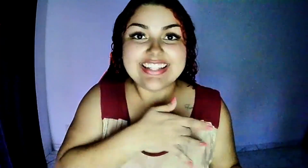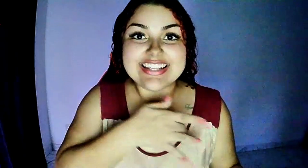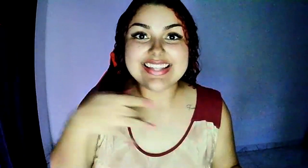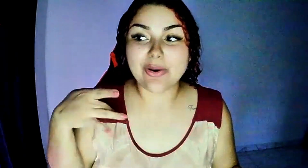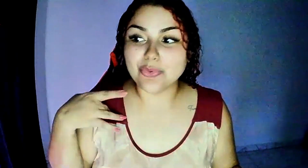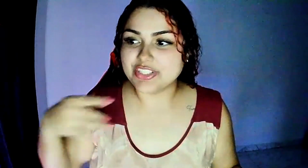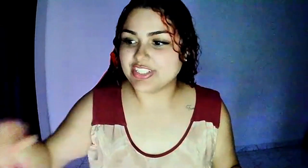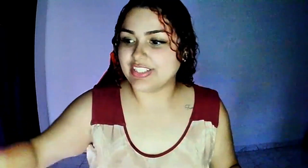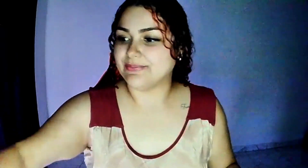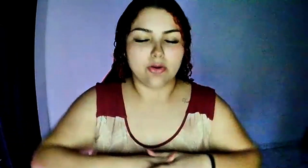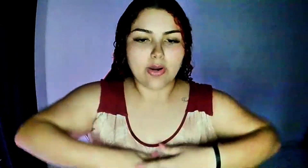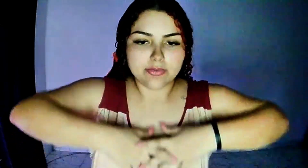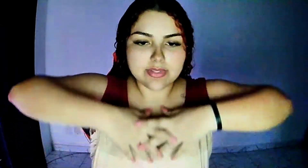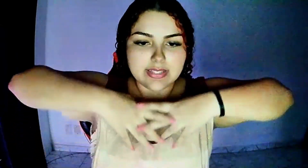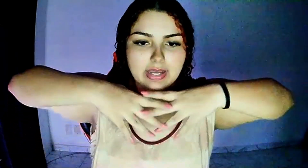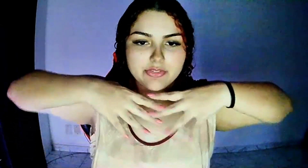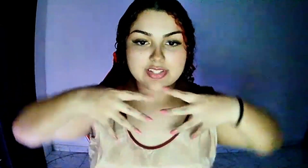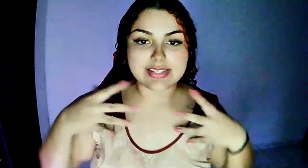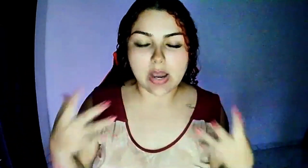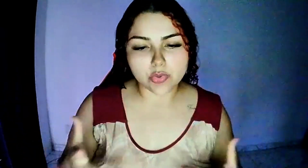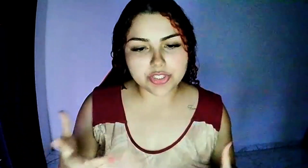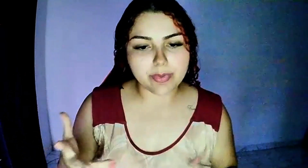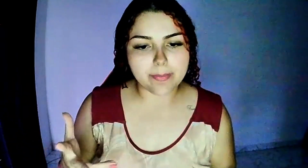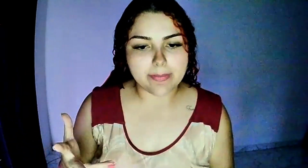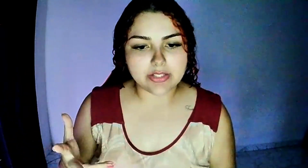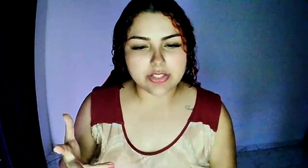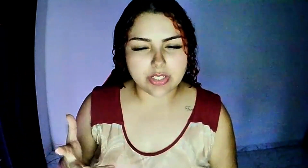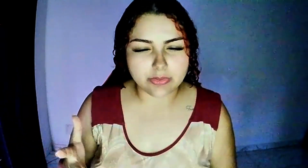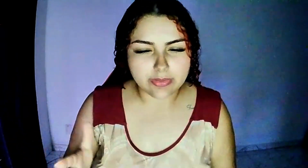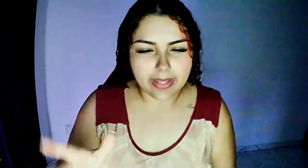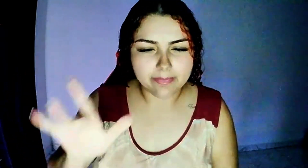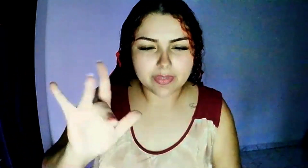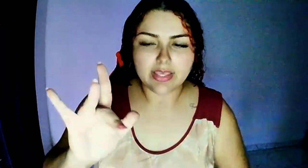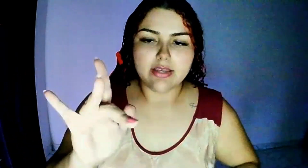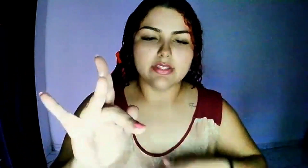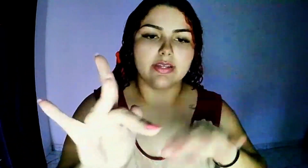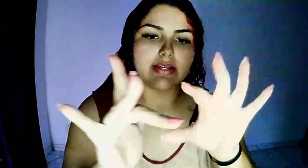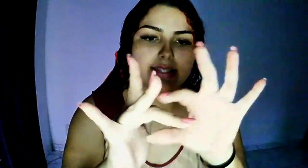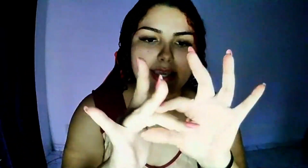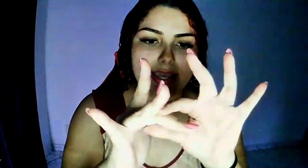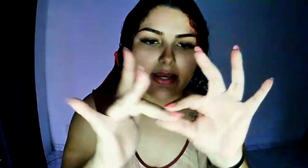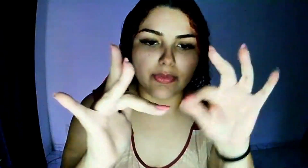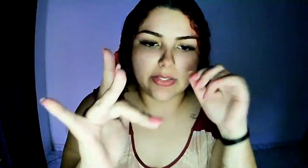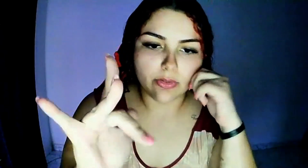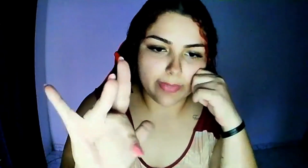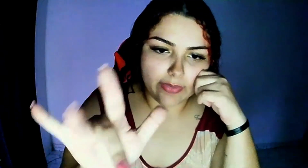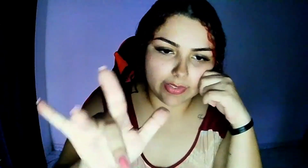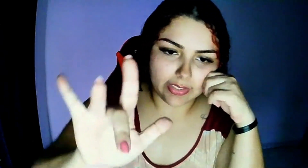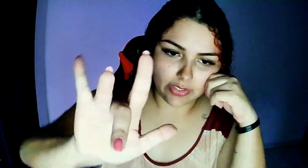da saúde. Está com o sinal de saúde propriamente dito, né? Você vai fazer o dedo do meio aqui,